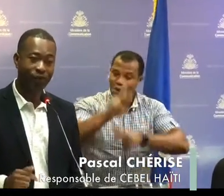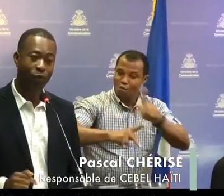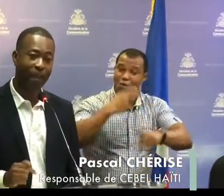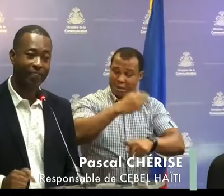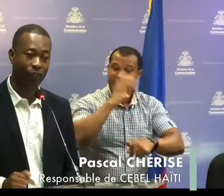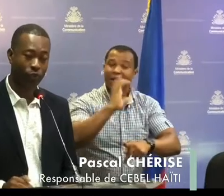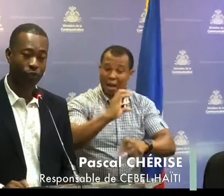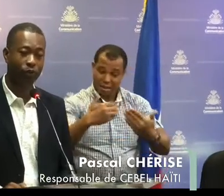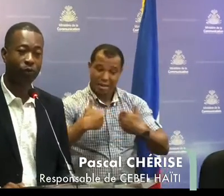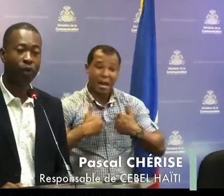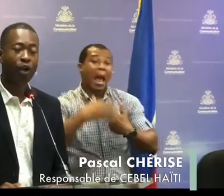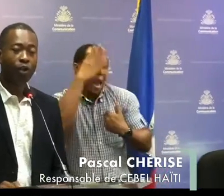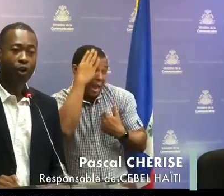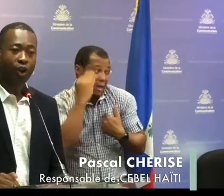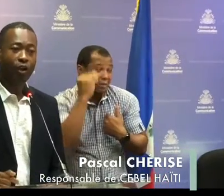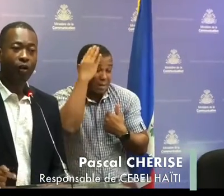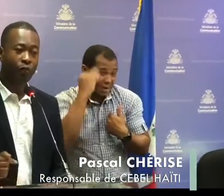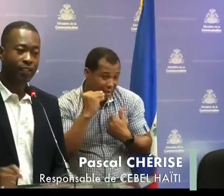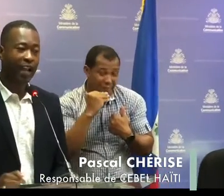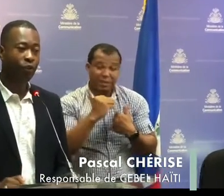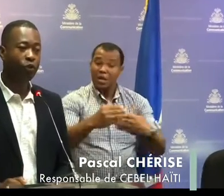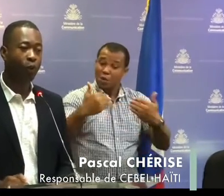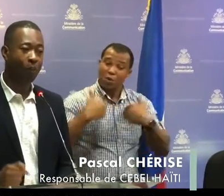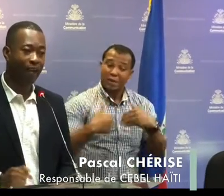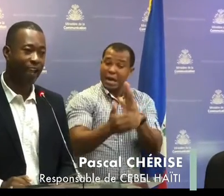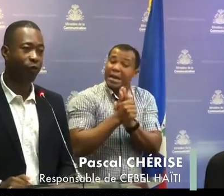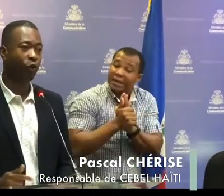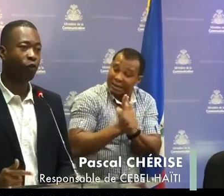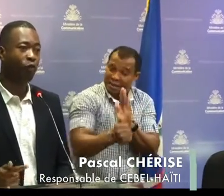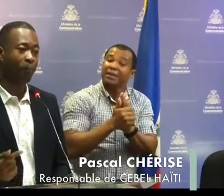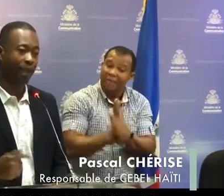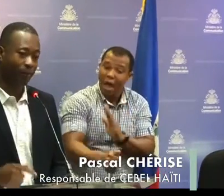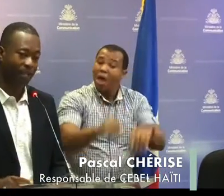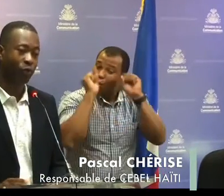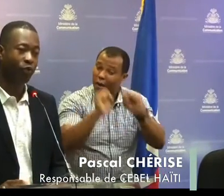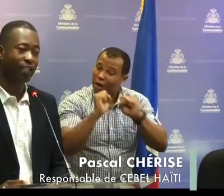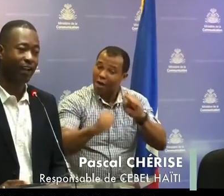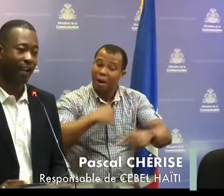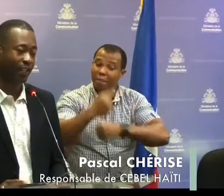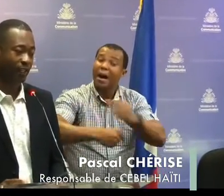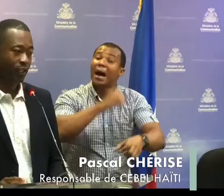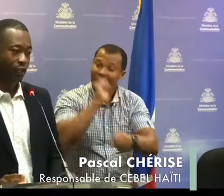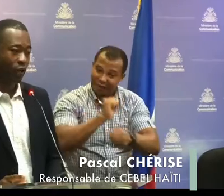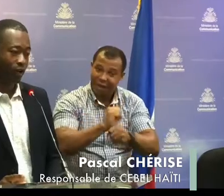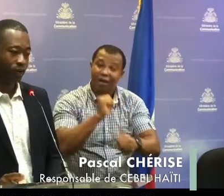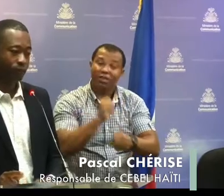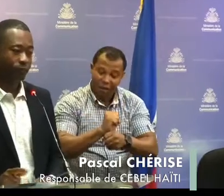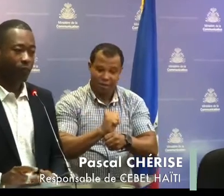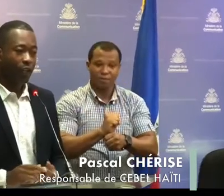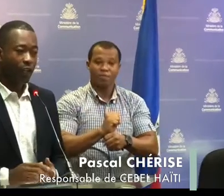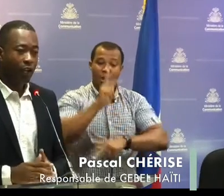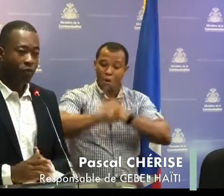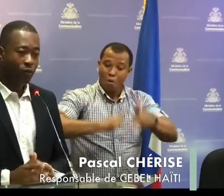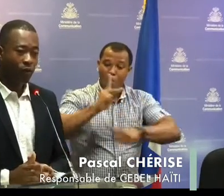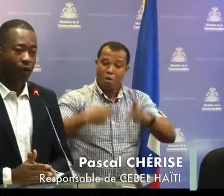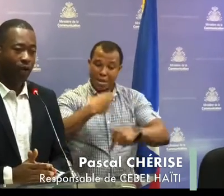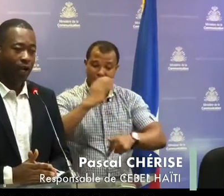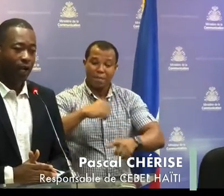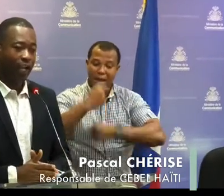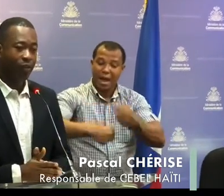yo développé attitude tout. Donc moun sa yo yo prêt faut nous permettre moun yo travailler. Donc